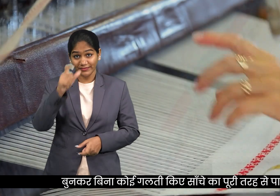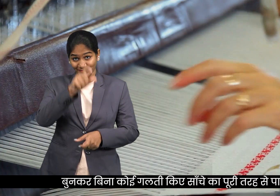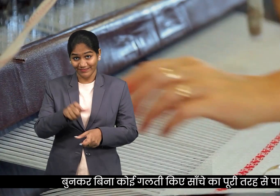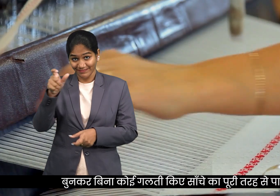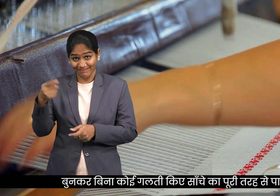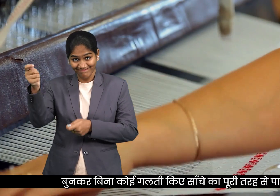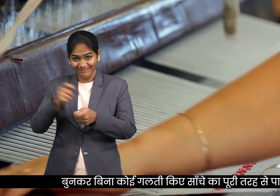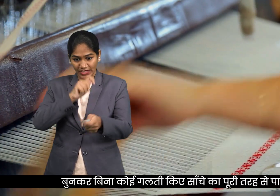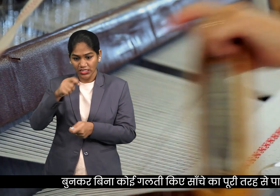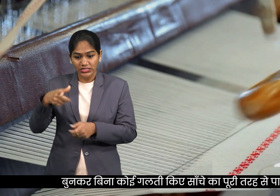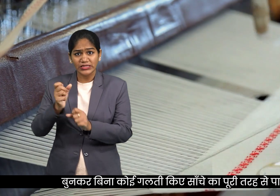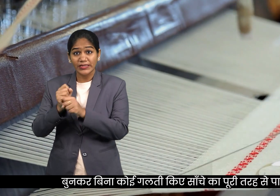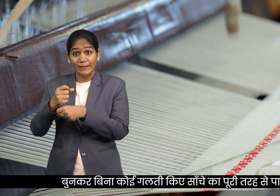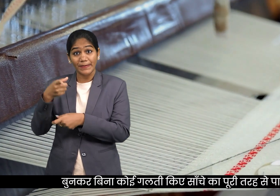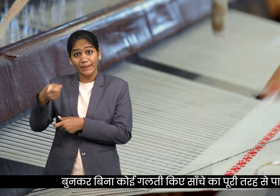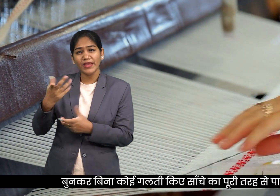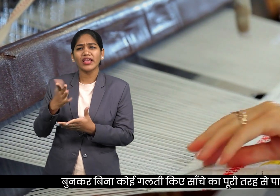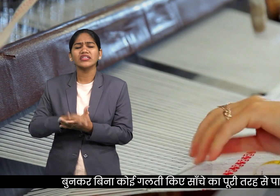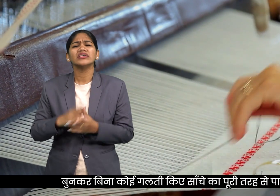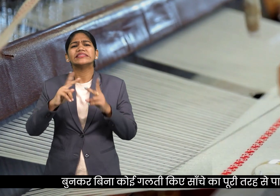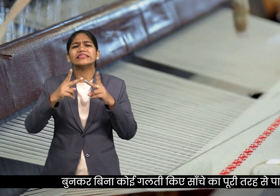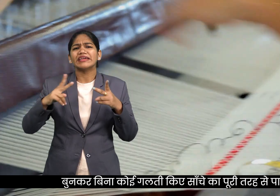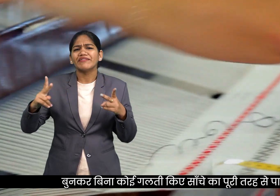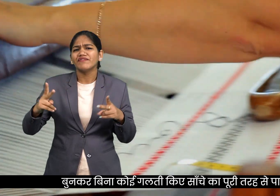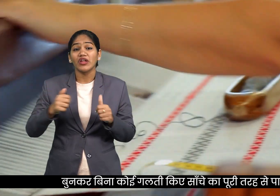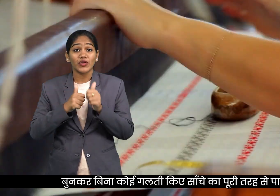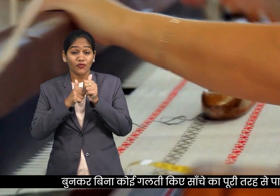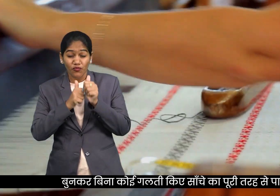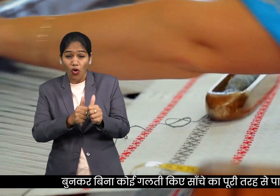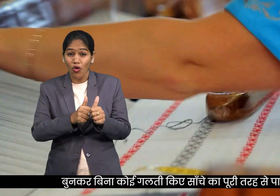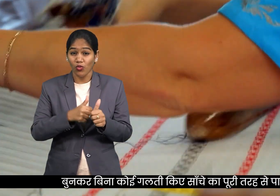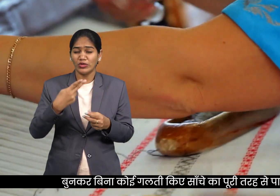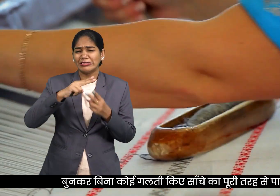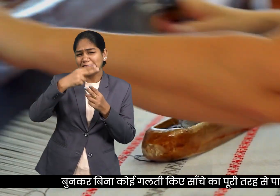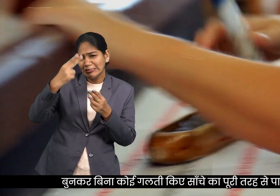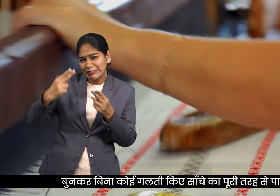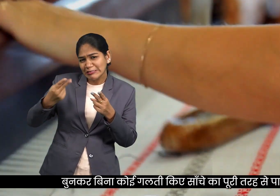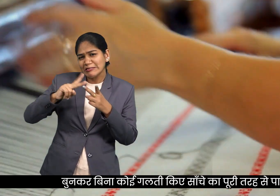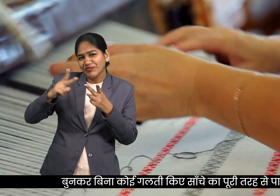बुनकर बिना कोई गलती किए सांचे का पूरी तरह से पालन करते हैं।